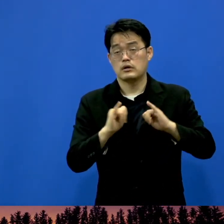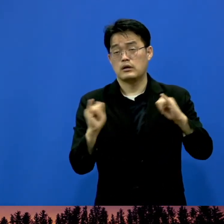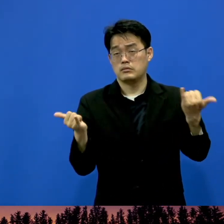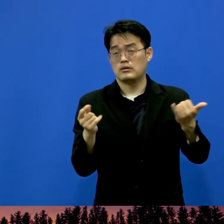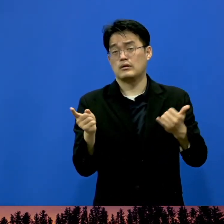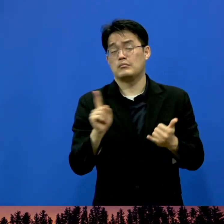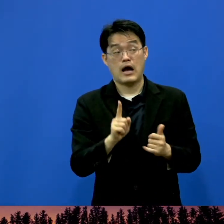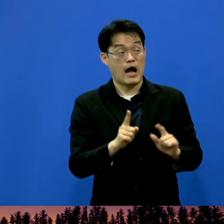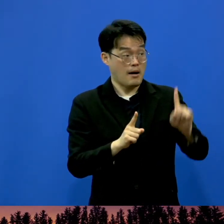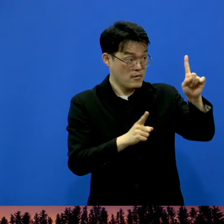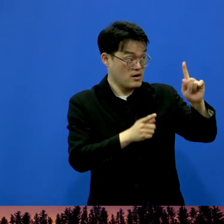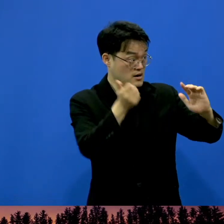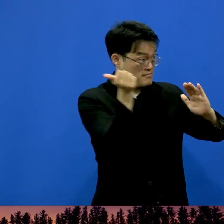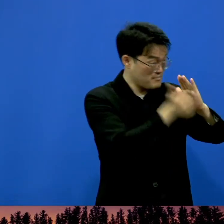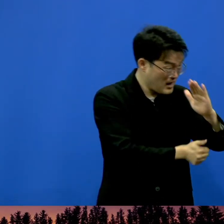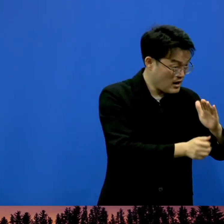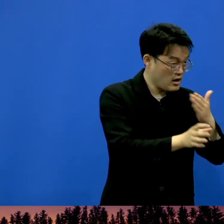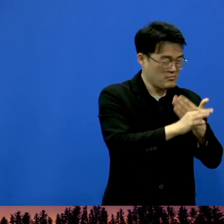자신에게 트라우마가 되니까